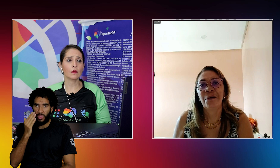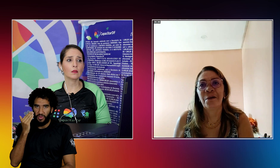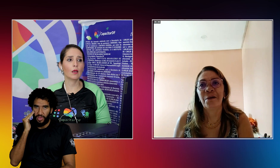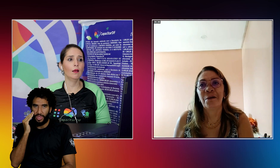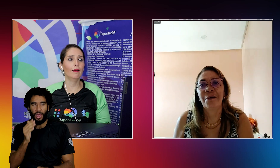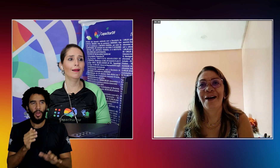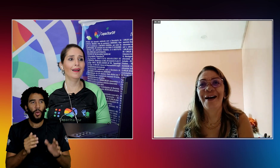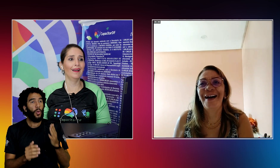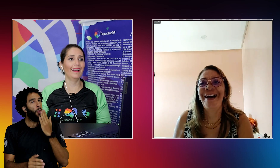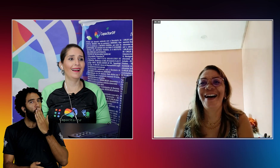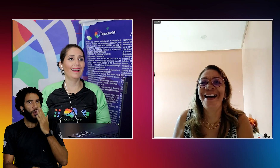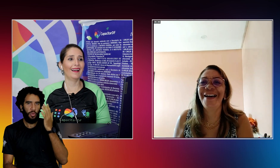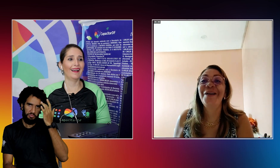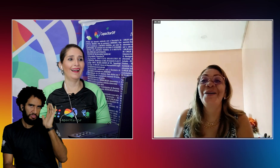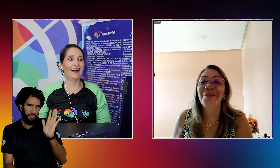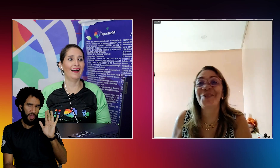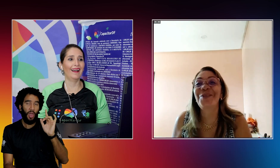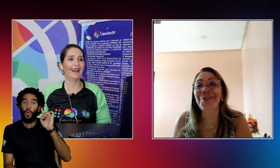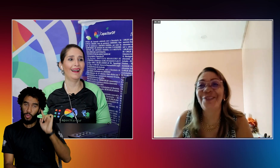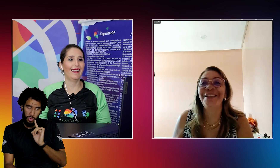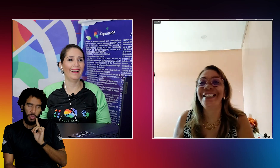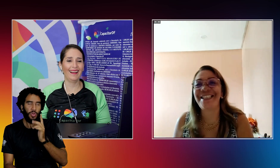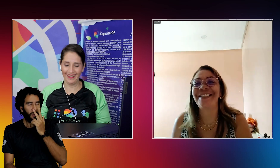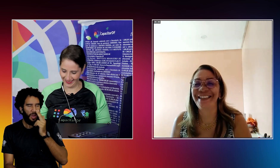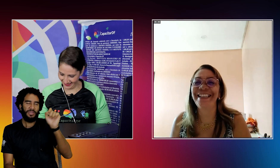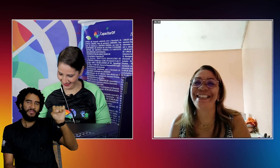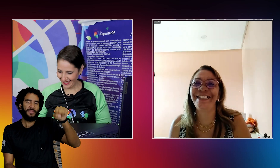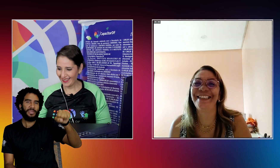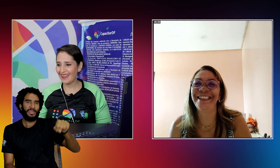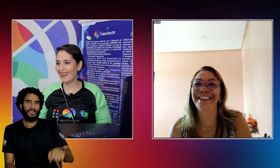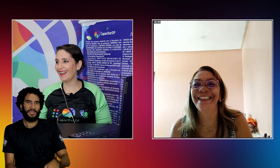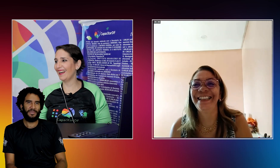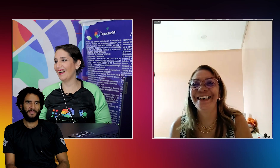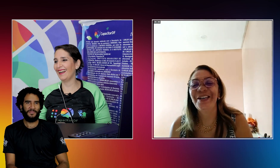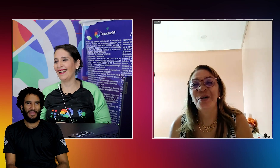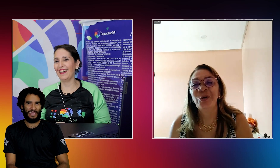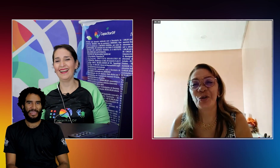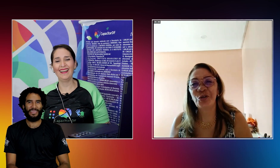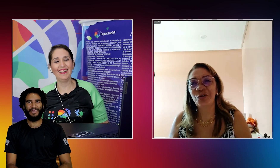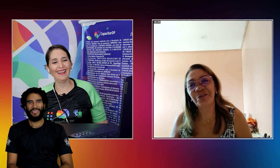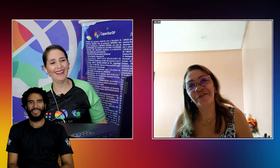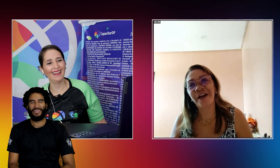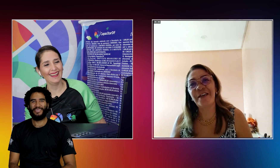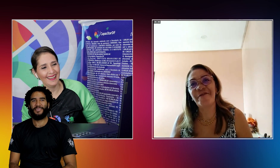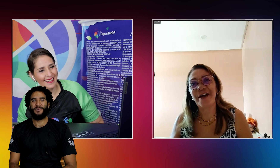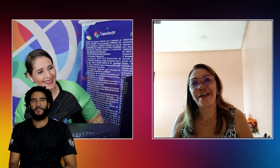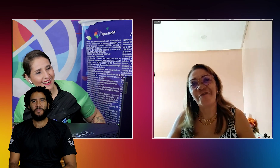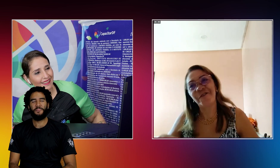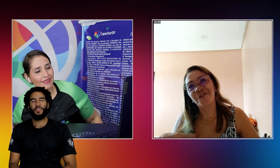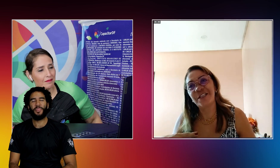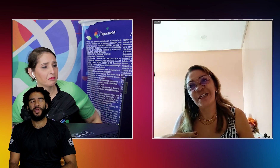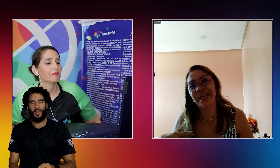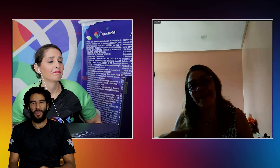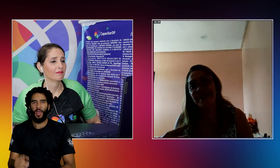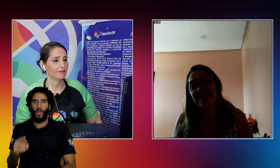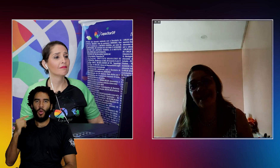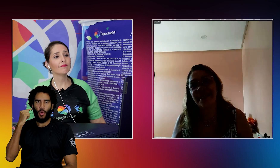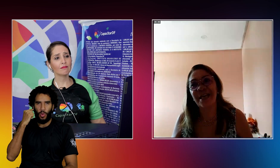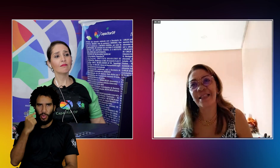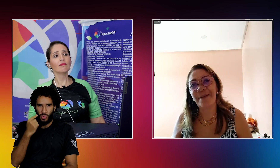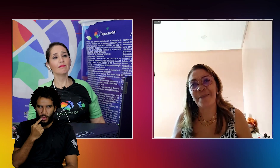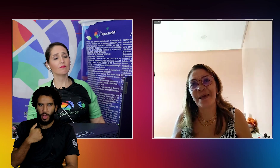sim. O surdo, isso. O surdo eu vou conseguir